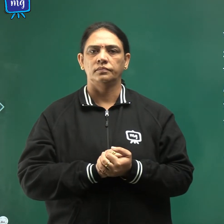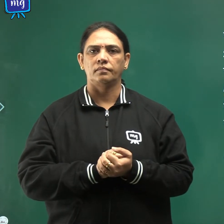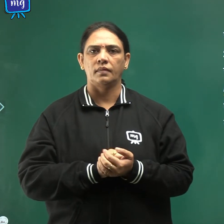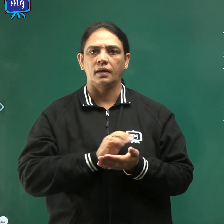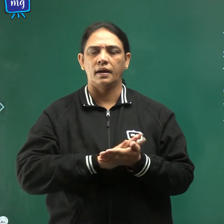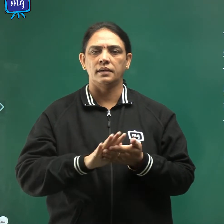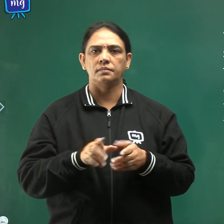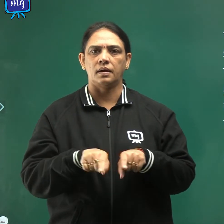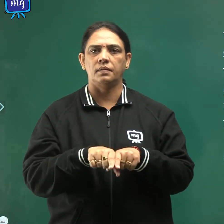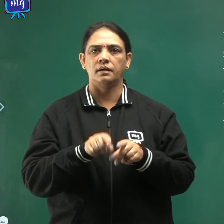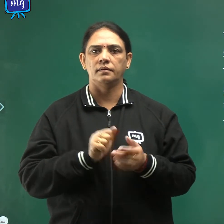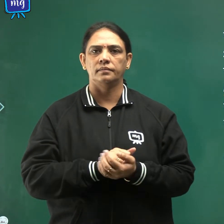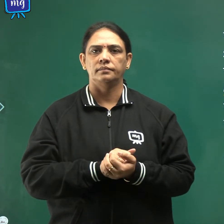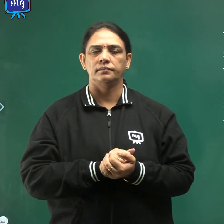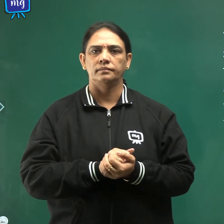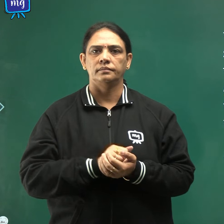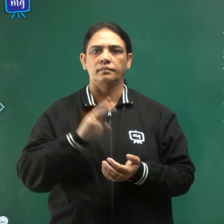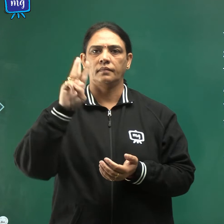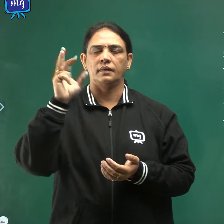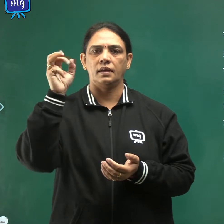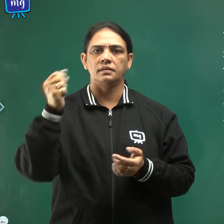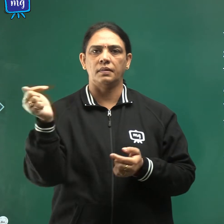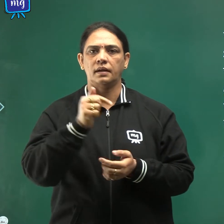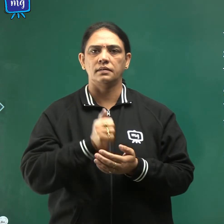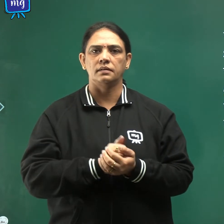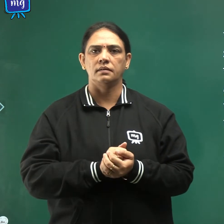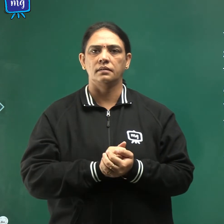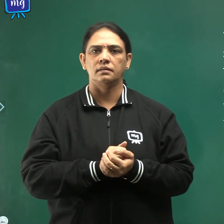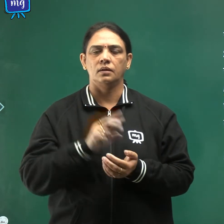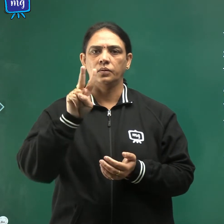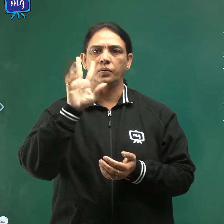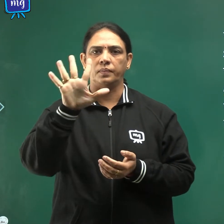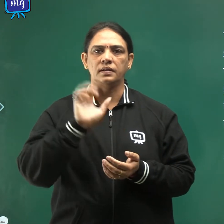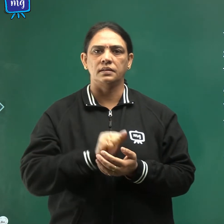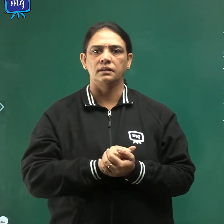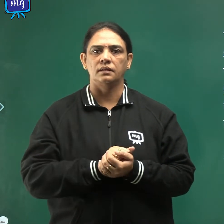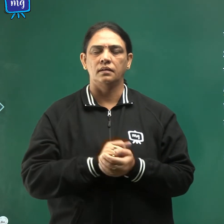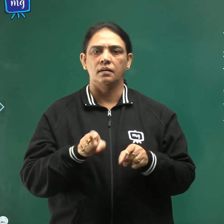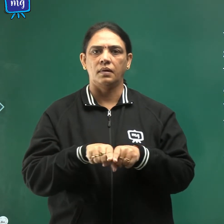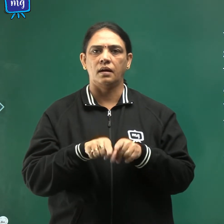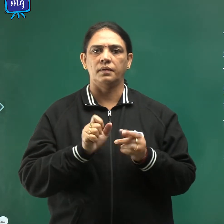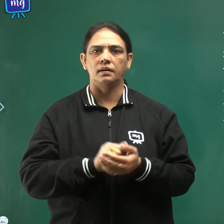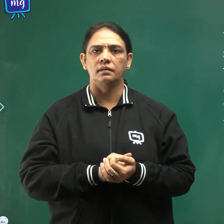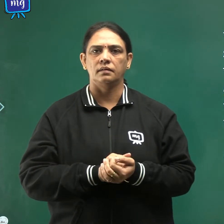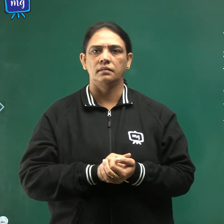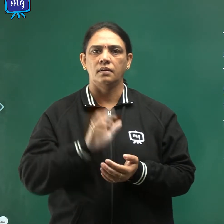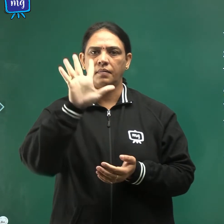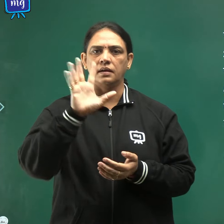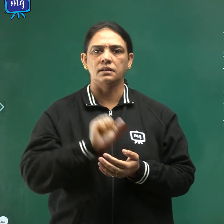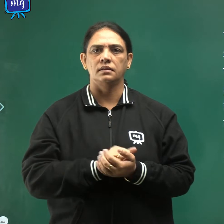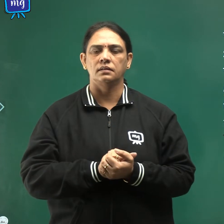H बराबर 30 माइनस 25 बराबर